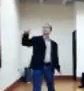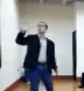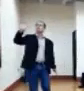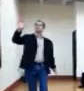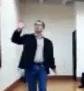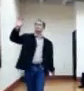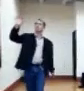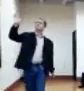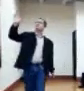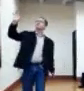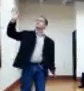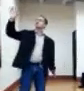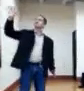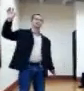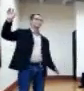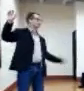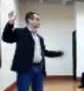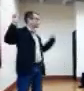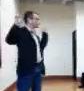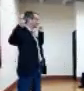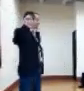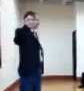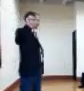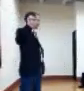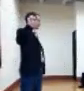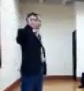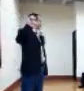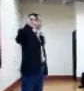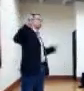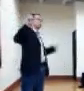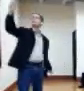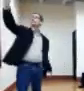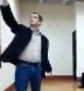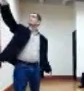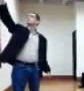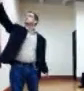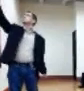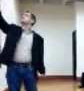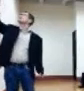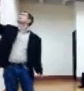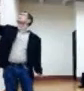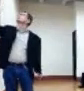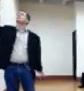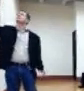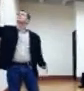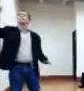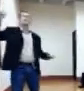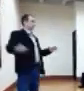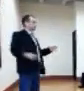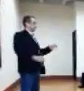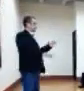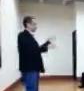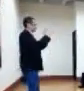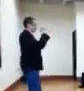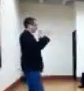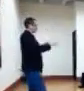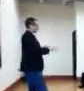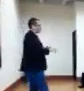suelo para que el trípode y todo el equipo quedara a la misma distancia. A pesar de que no son grabaciones profesionales,